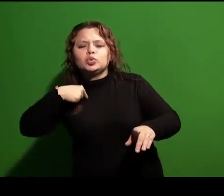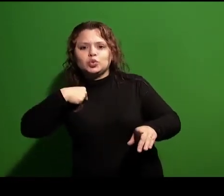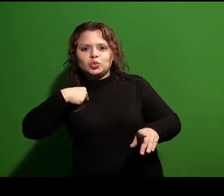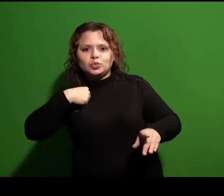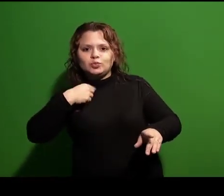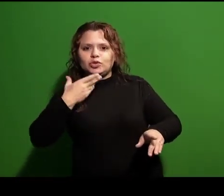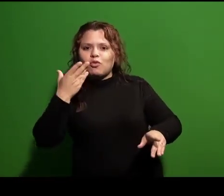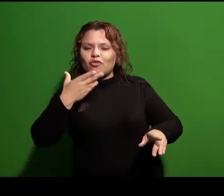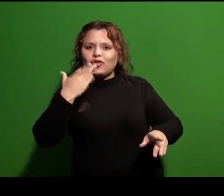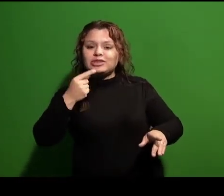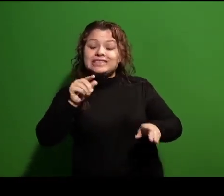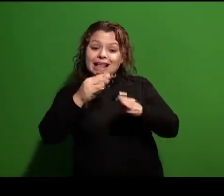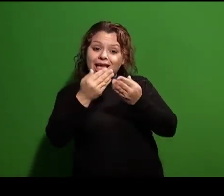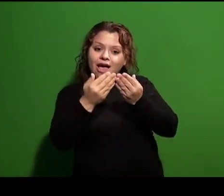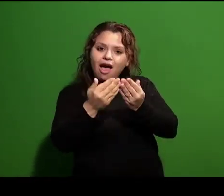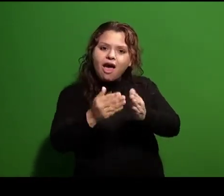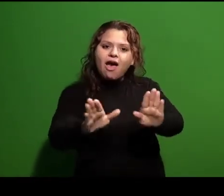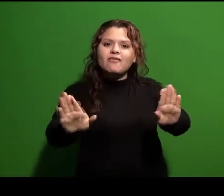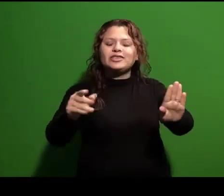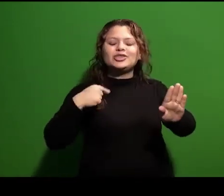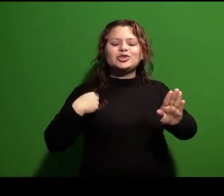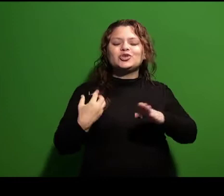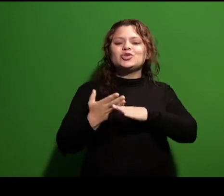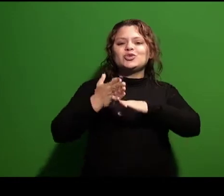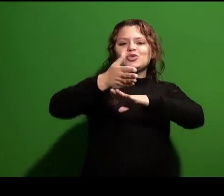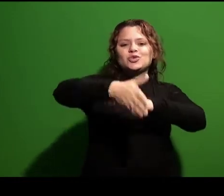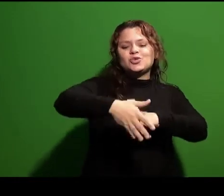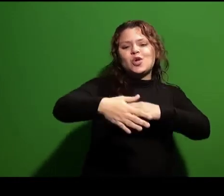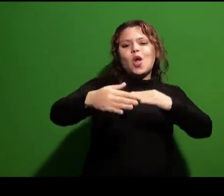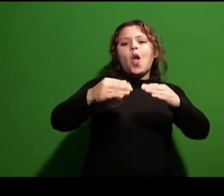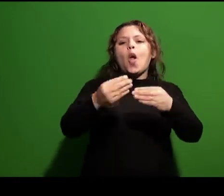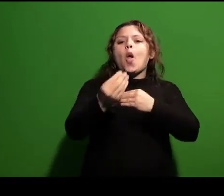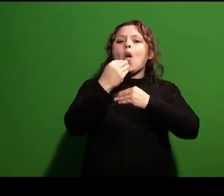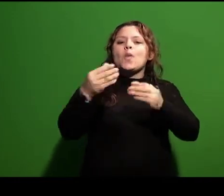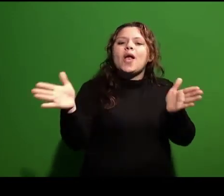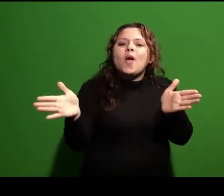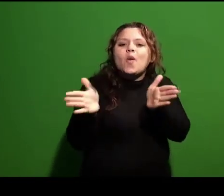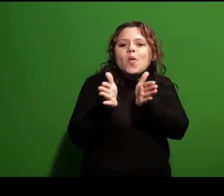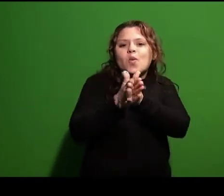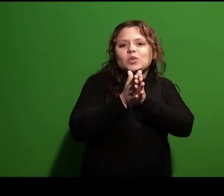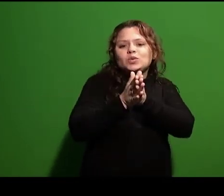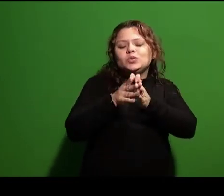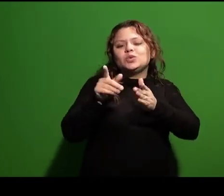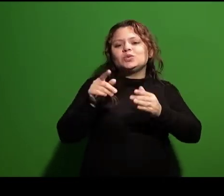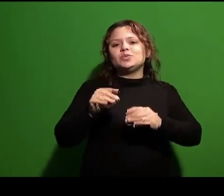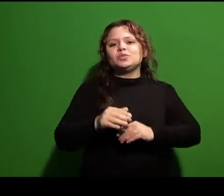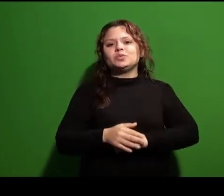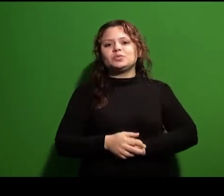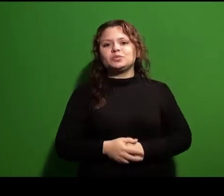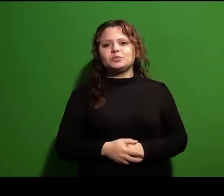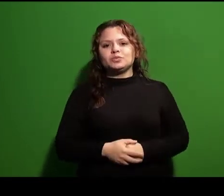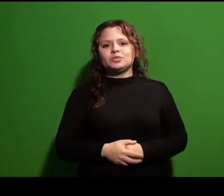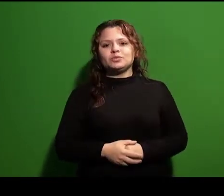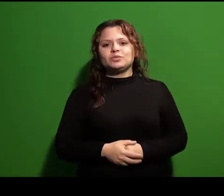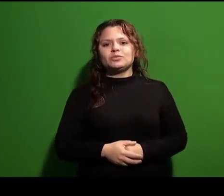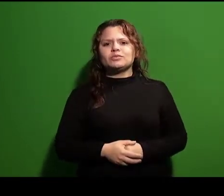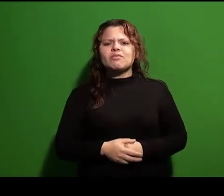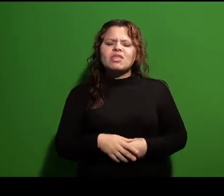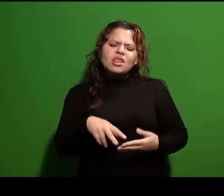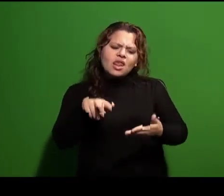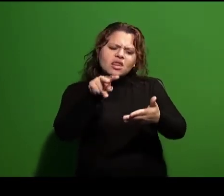mi voz y abre la puerta, entraré a él y cenaré con él y él conmigo. Apocalipsis